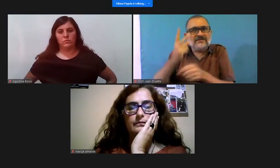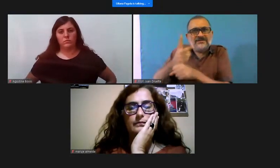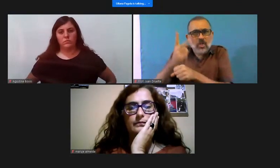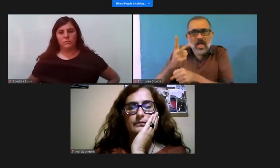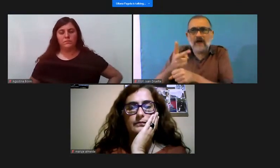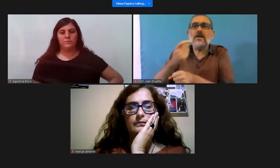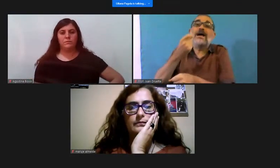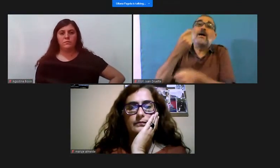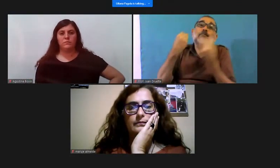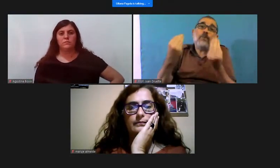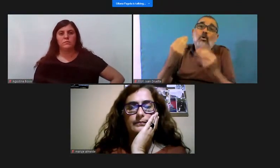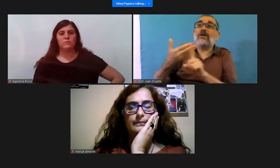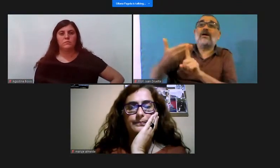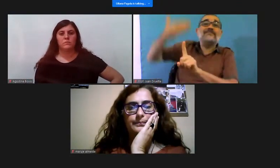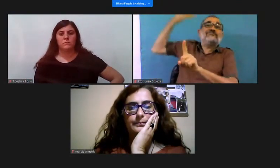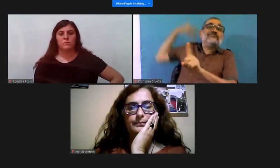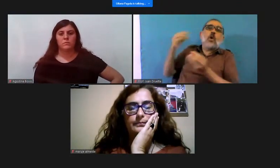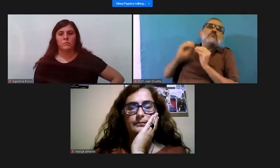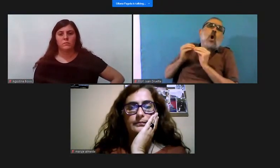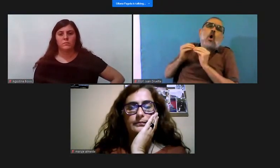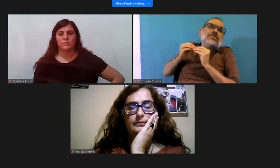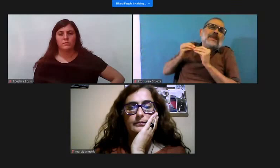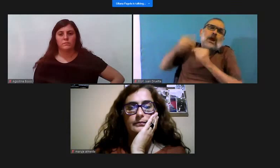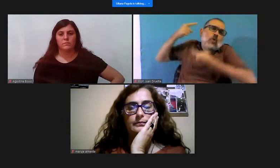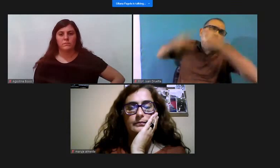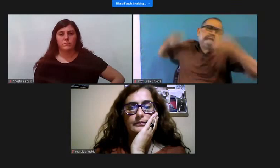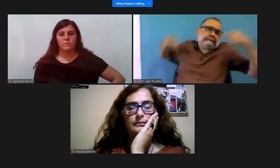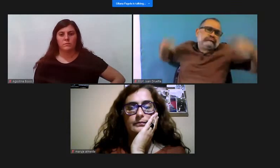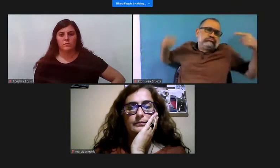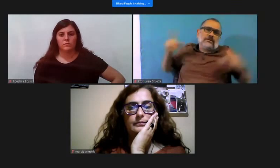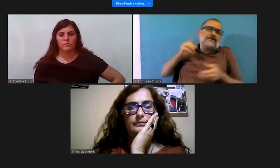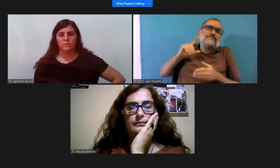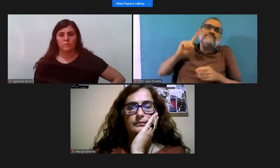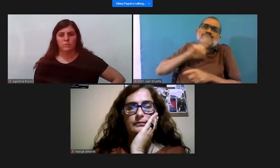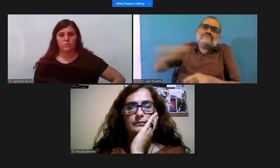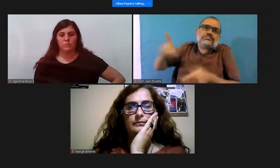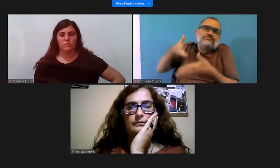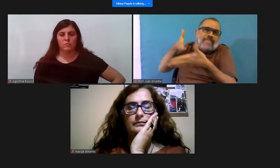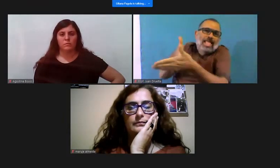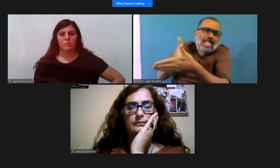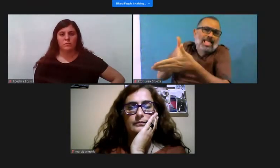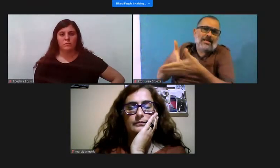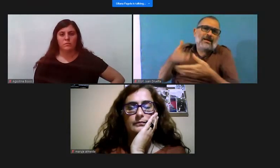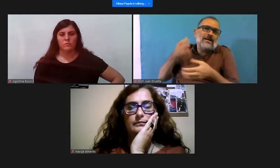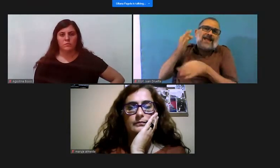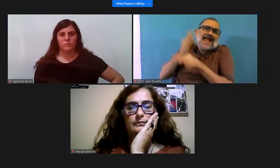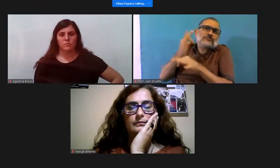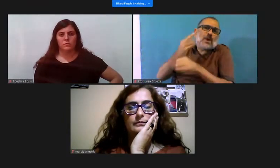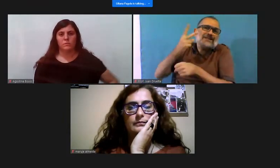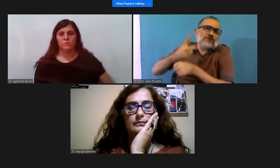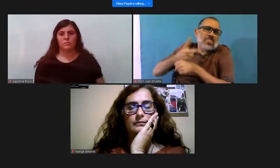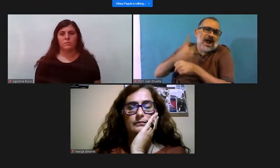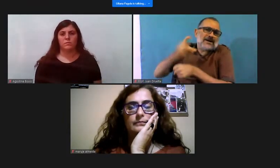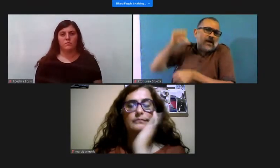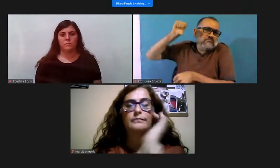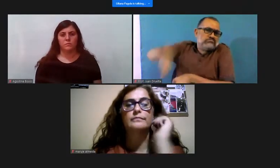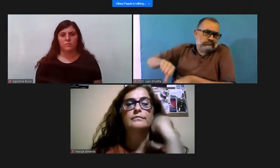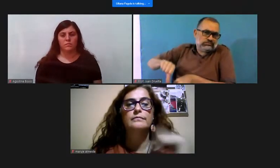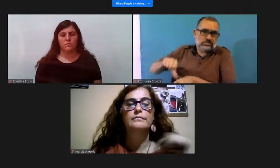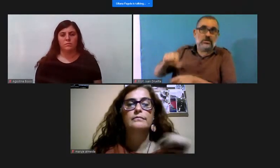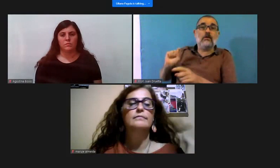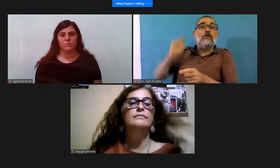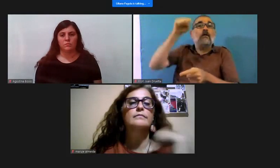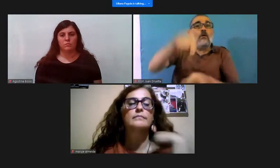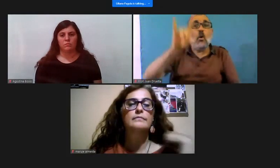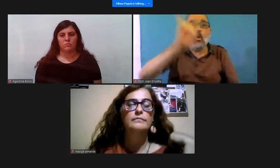artículo 7 pudieron estudiar y ya se recibieron, ya se graduaron, ¿no? Digamos, no hicieron antes la secundaria, bueno, por diferentes motivos, encontraron